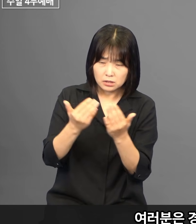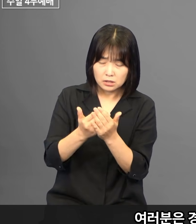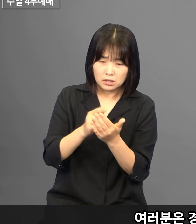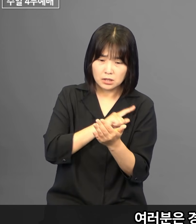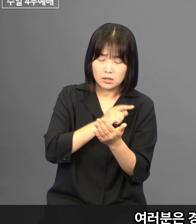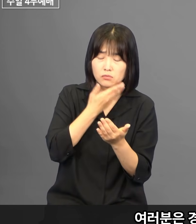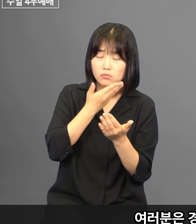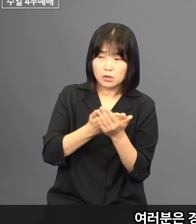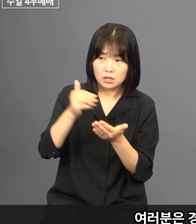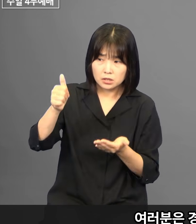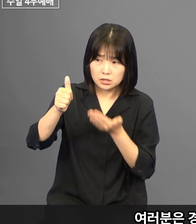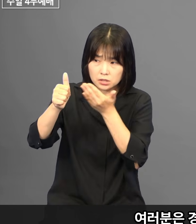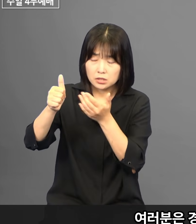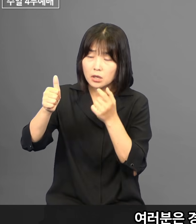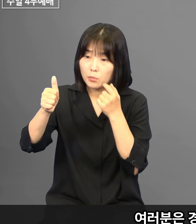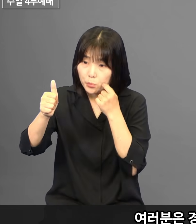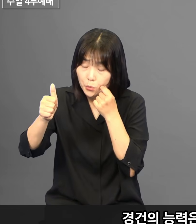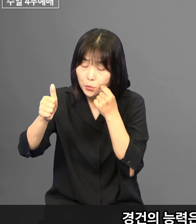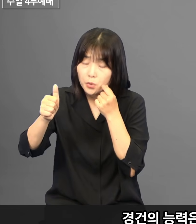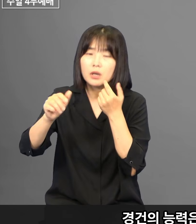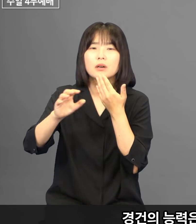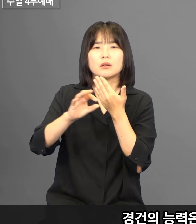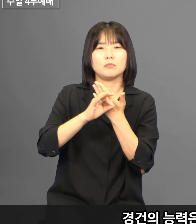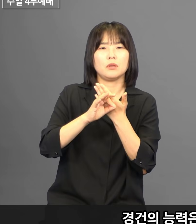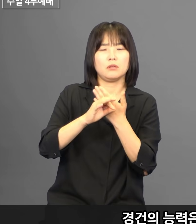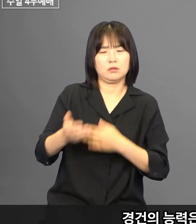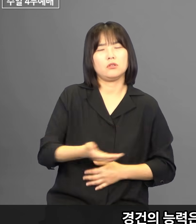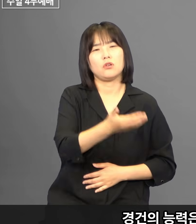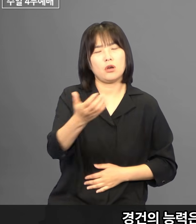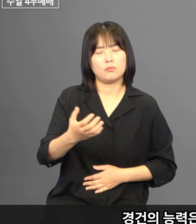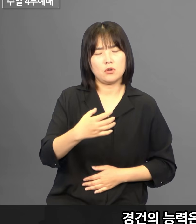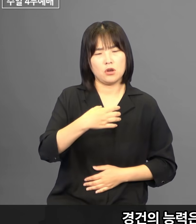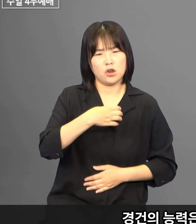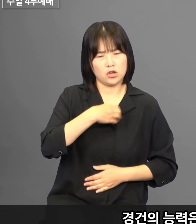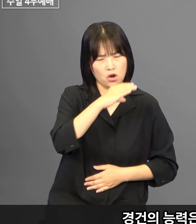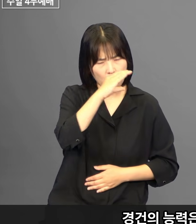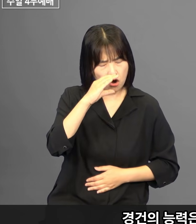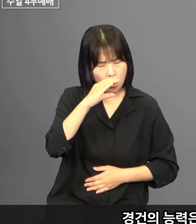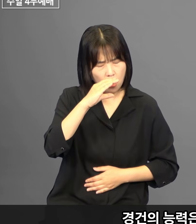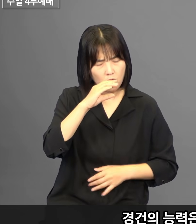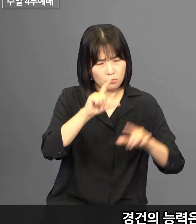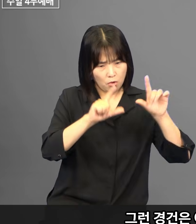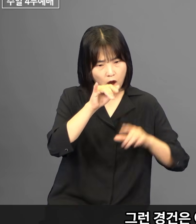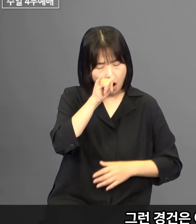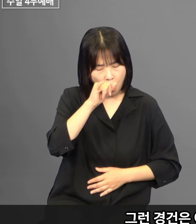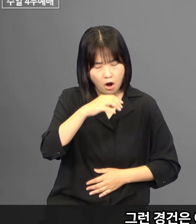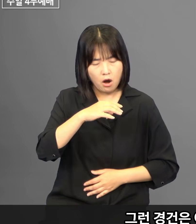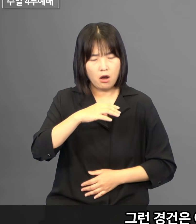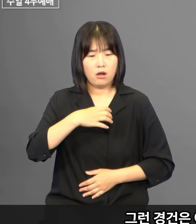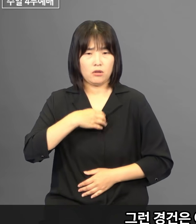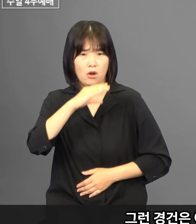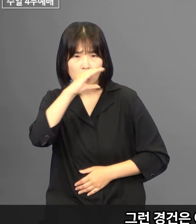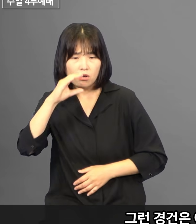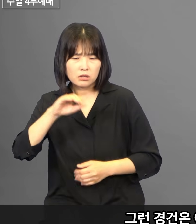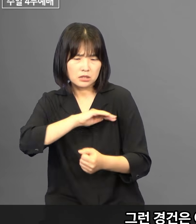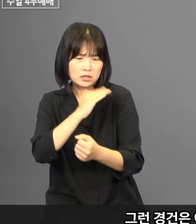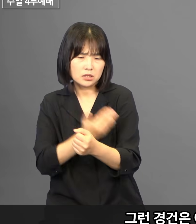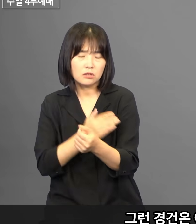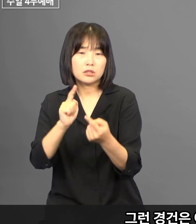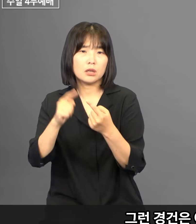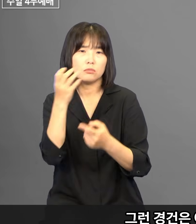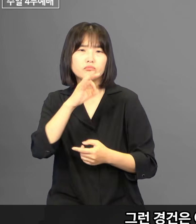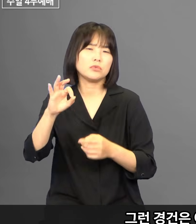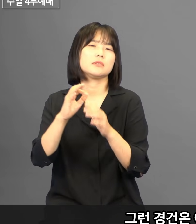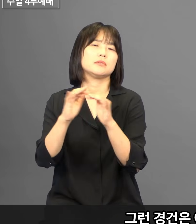여러분은 경건의 모양은 있지만 경건의 능력은 부인하는 사람입니다. 그런 경건은 아무 힘이 없는